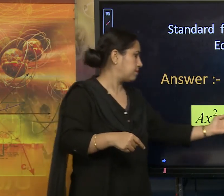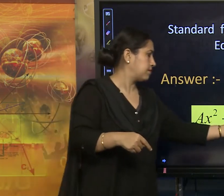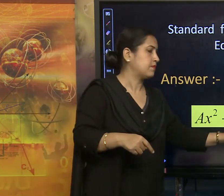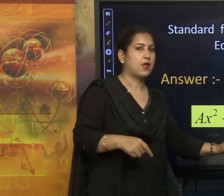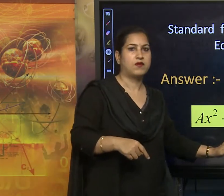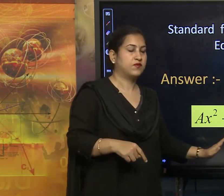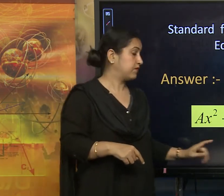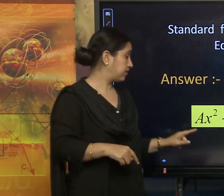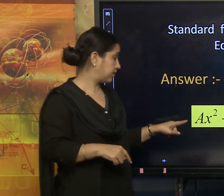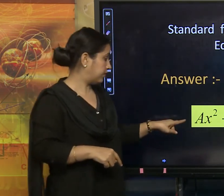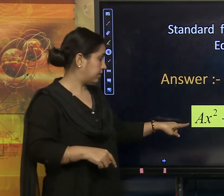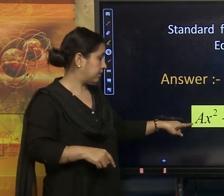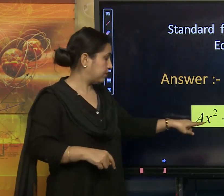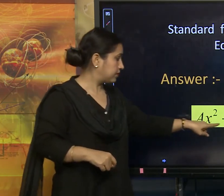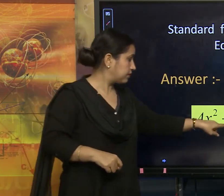जो इस प्रकार आप देख सकते हैं।